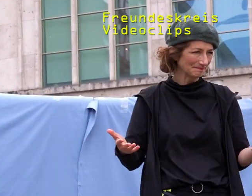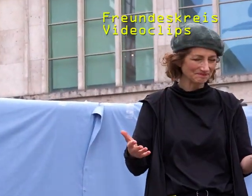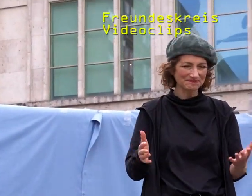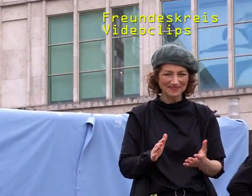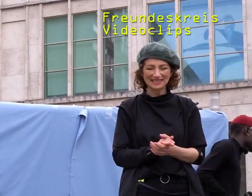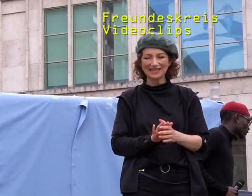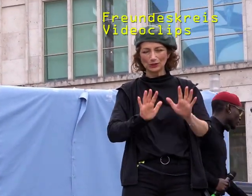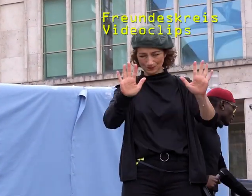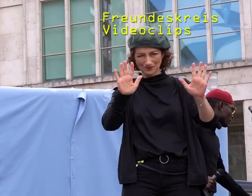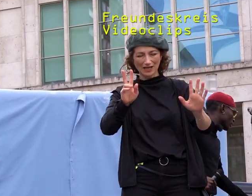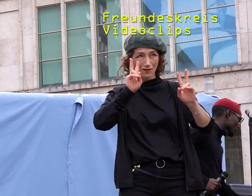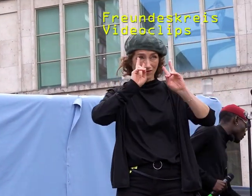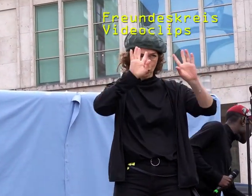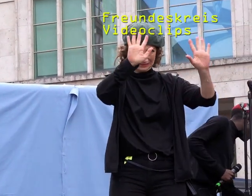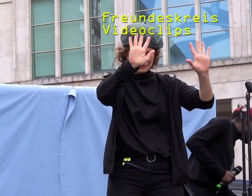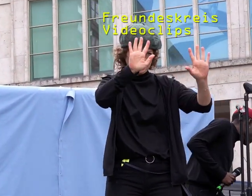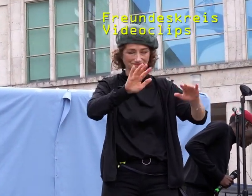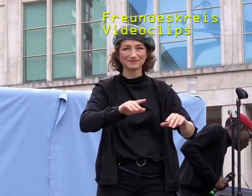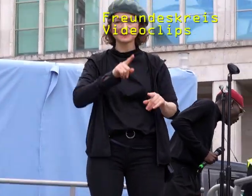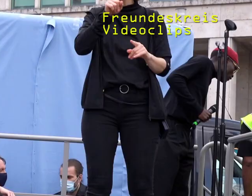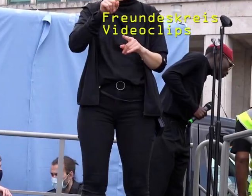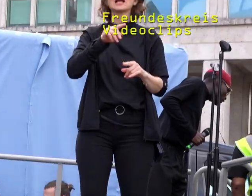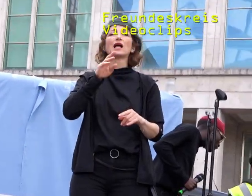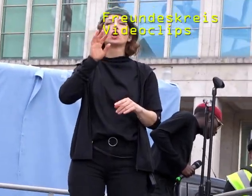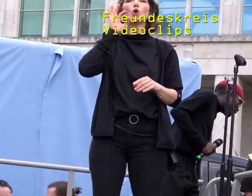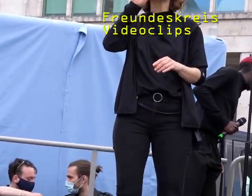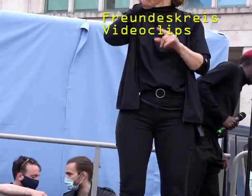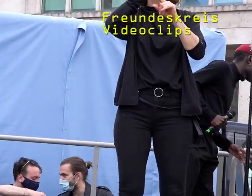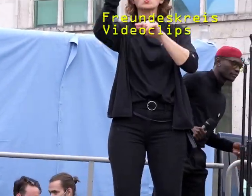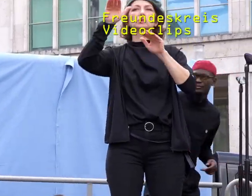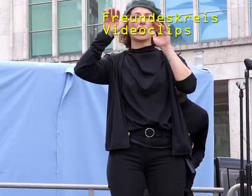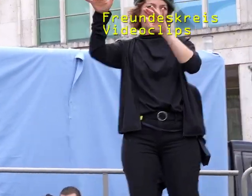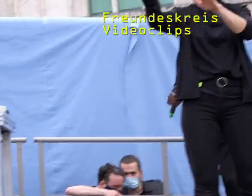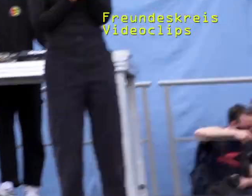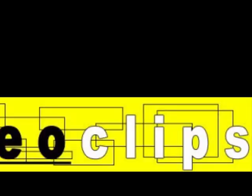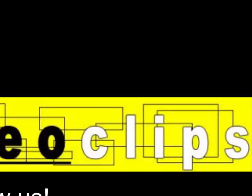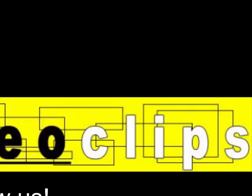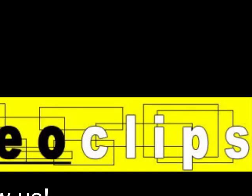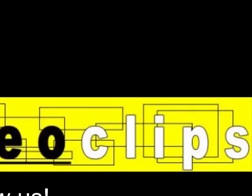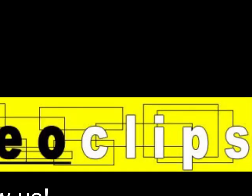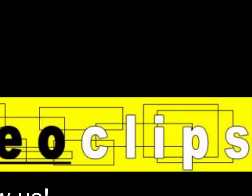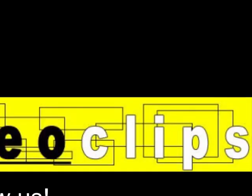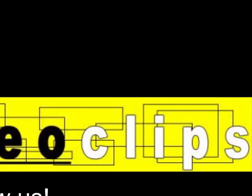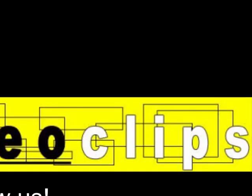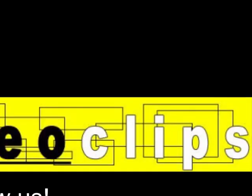darauf zu achten, dass ihr jetzt gut nach Hause kommt. Wenn ihr die S-Bahn benutzen müsst,